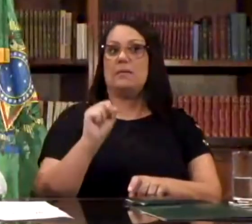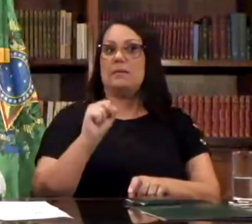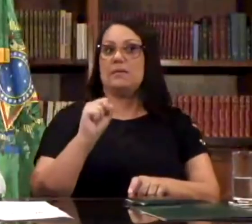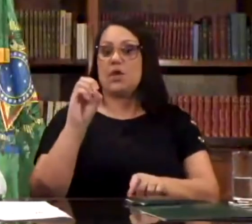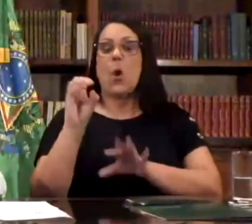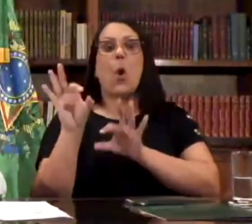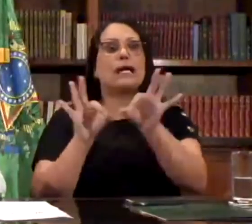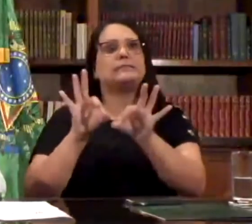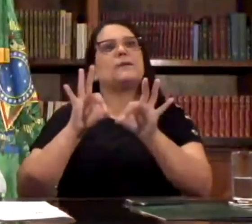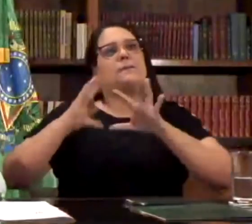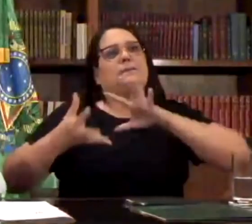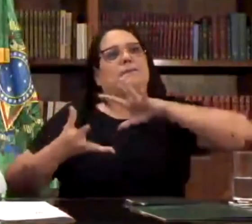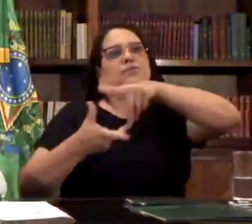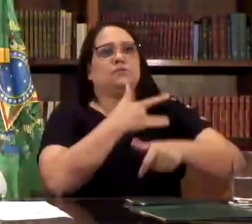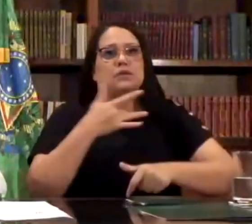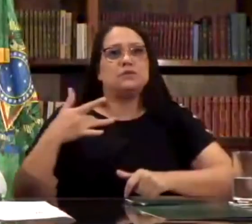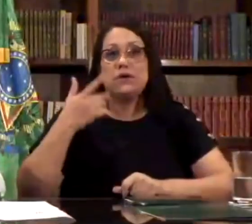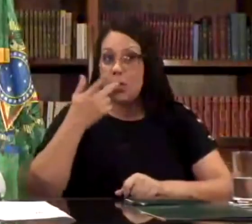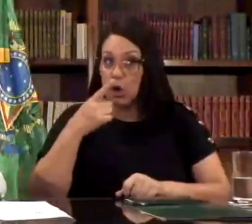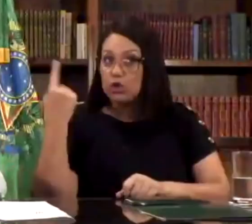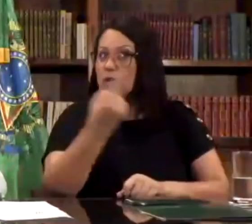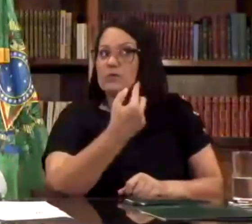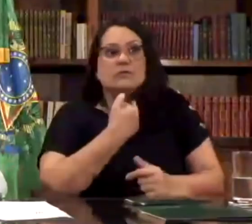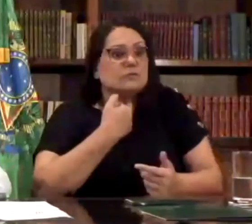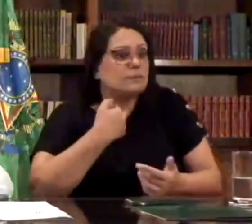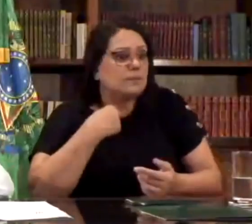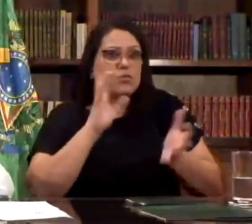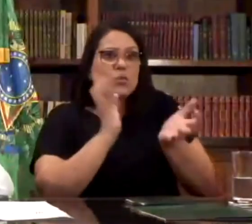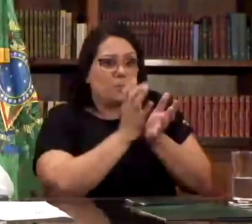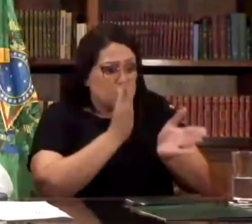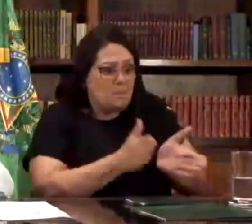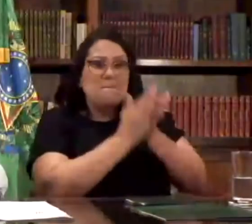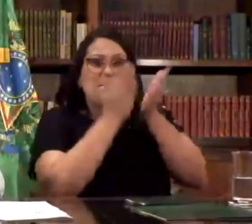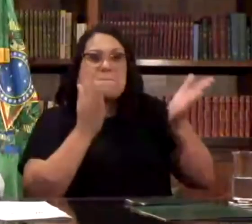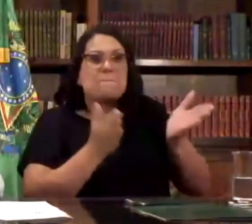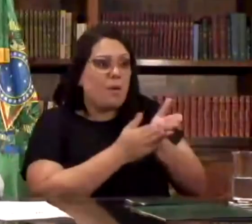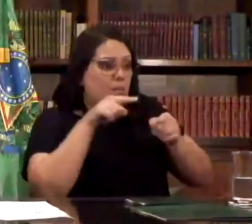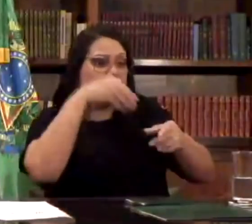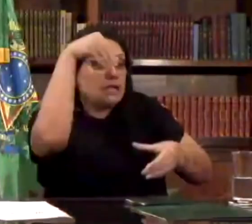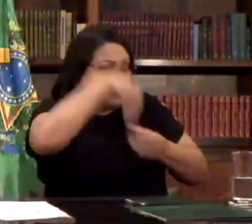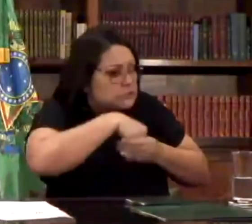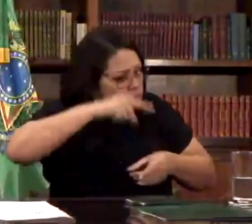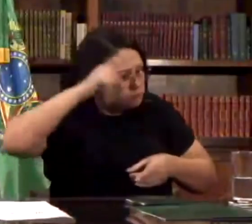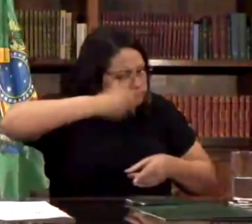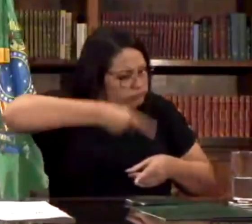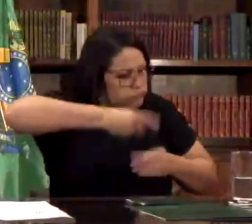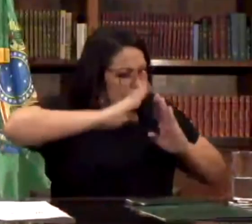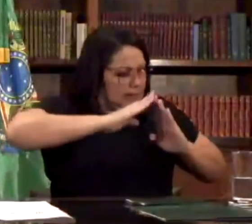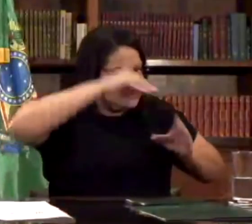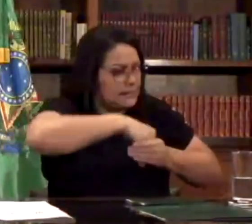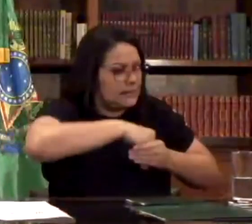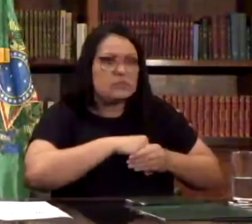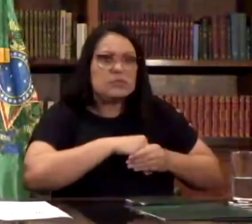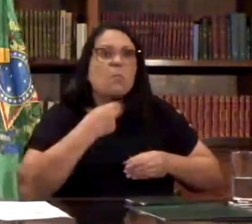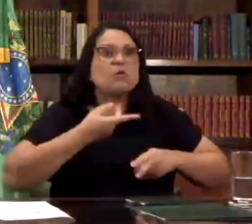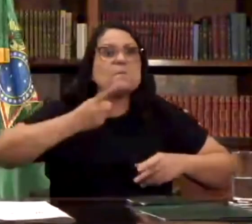Mundial da Saúde, diz que nós não podemos privar esses mais humildes de se movimentar, porque eles têm que levar todo dia o